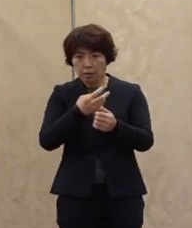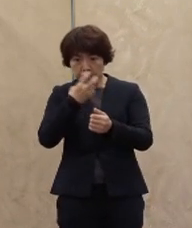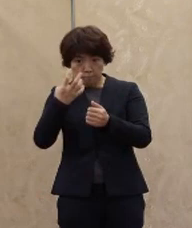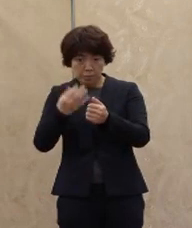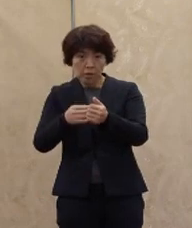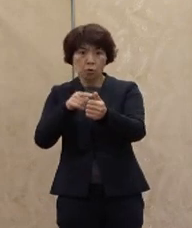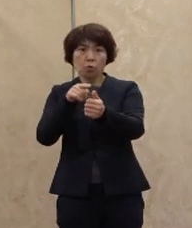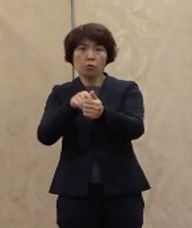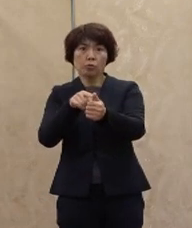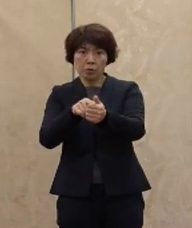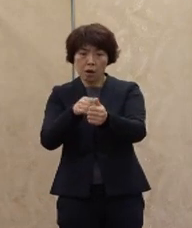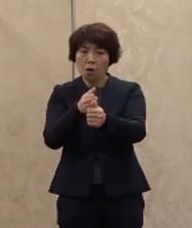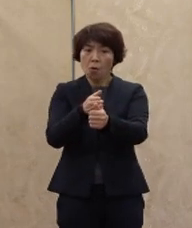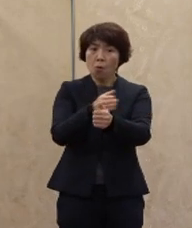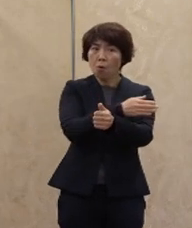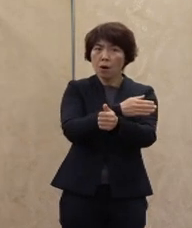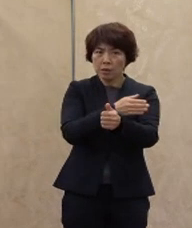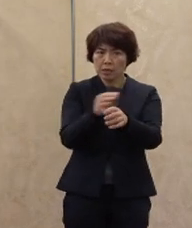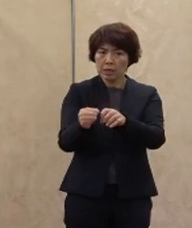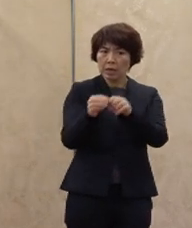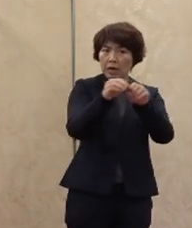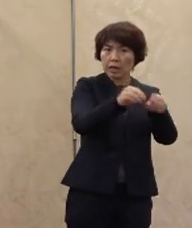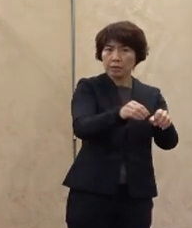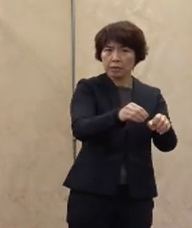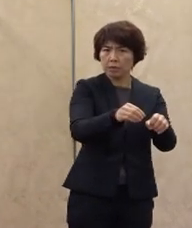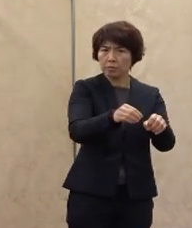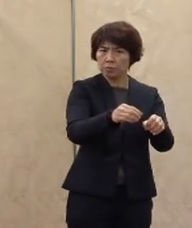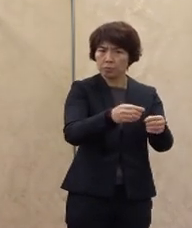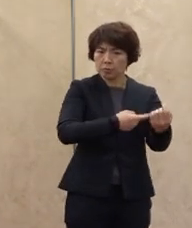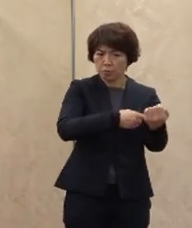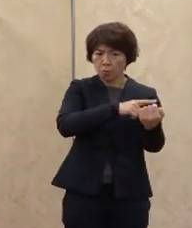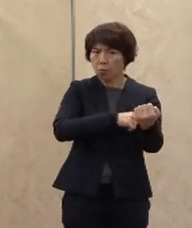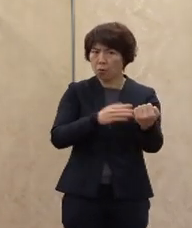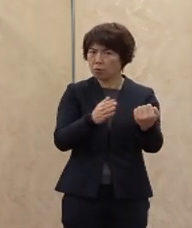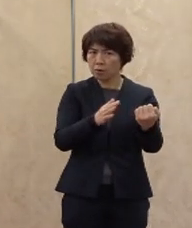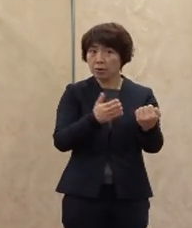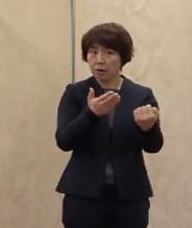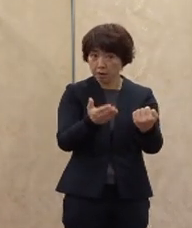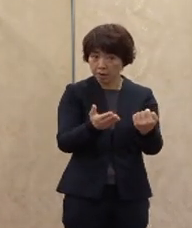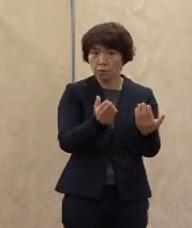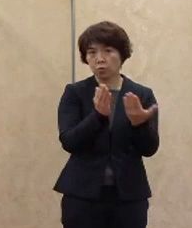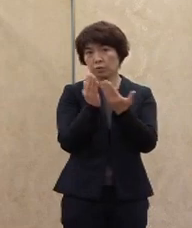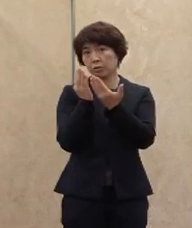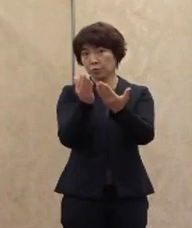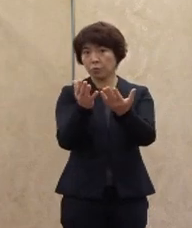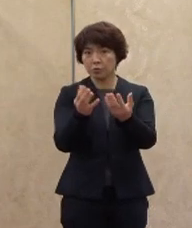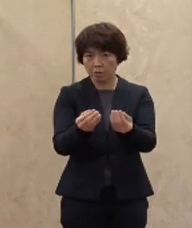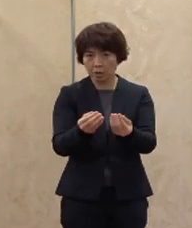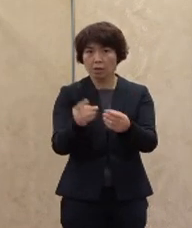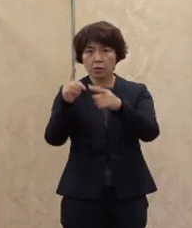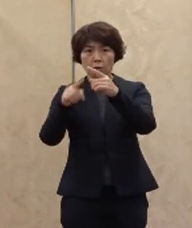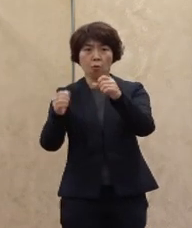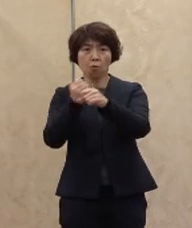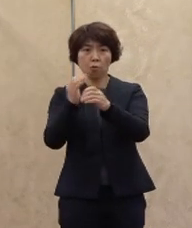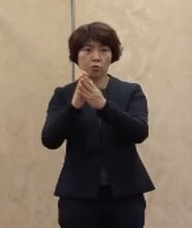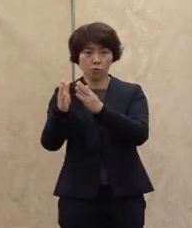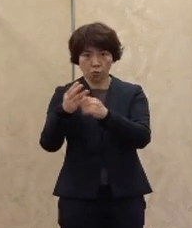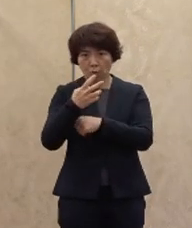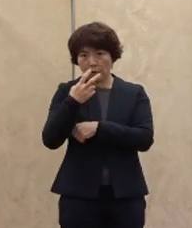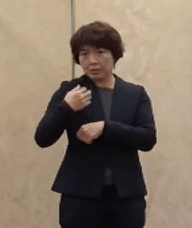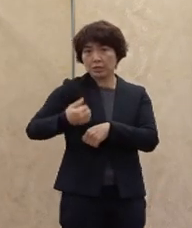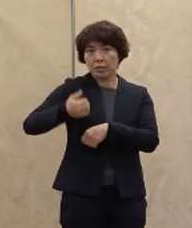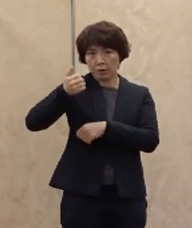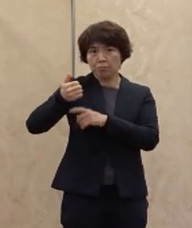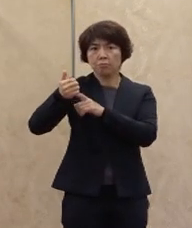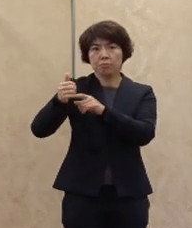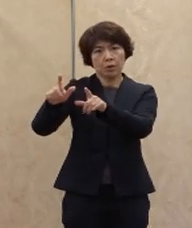どのくらい他の人に感染力があるのかという趣旨のご質問をされ、厚労省の審議官が PCR 検